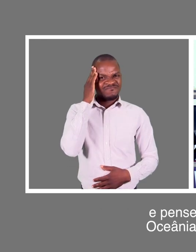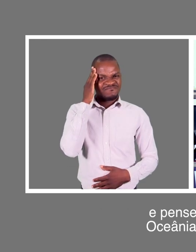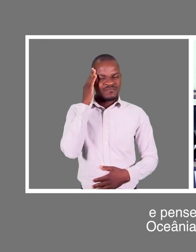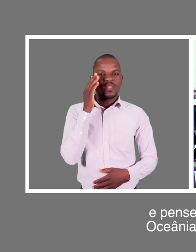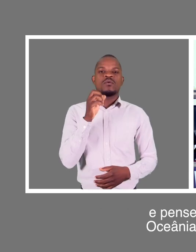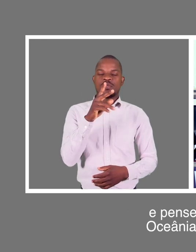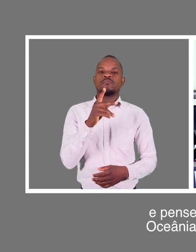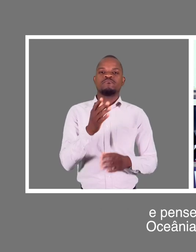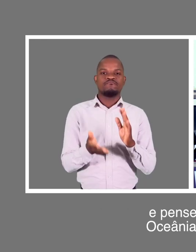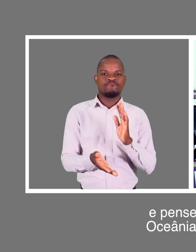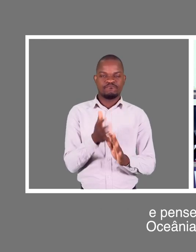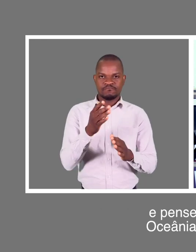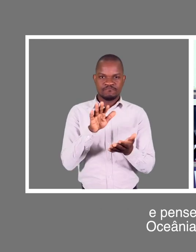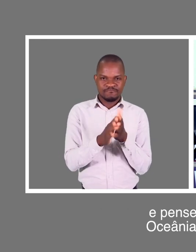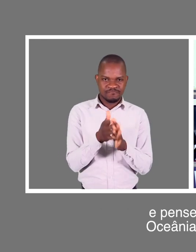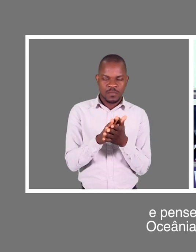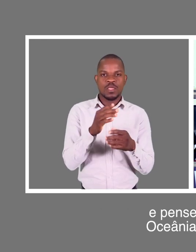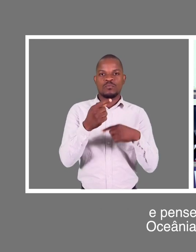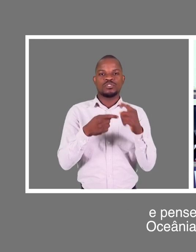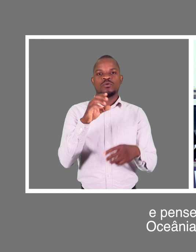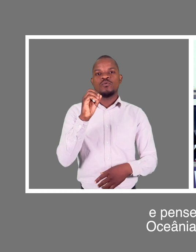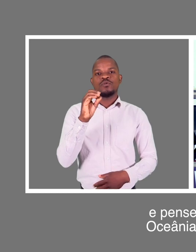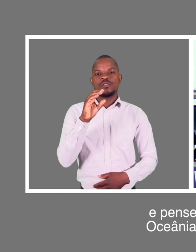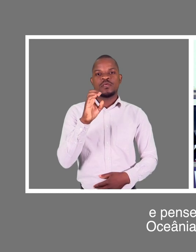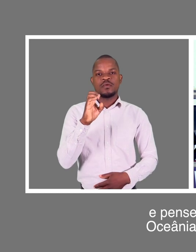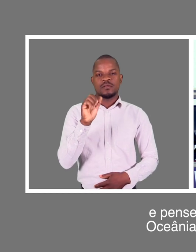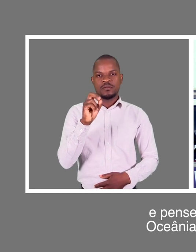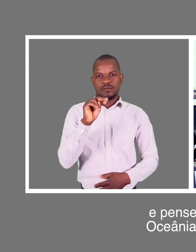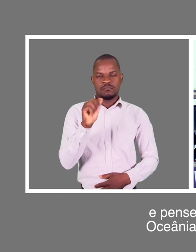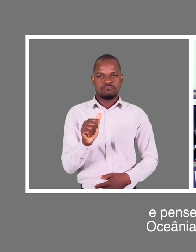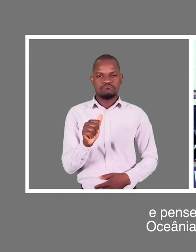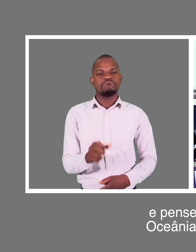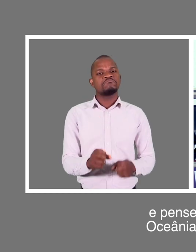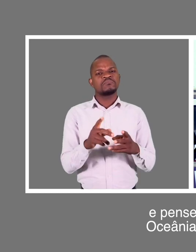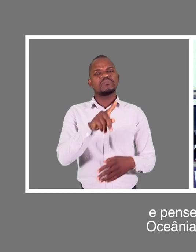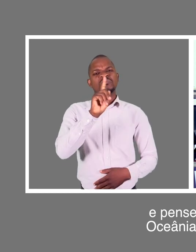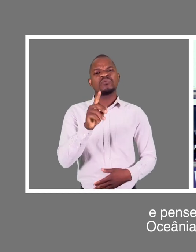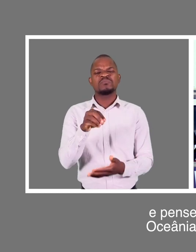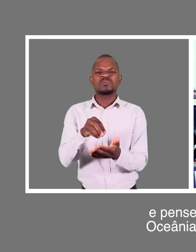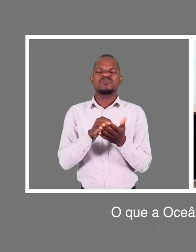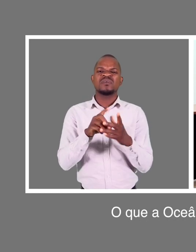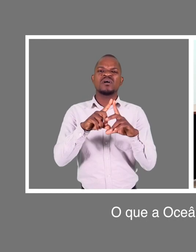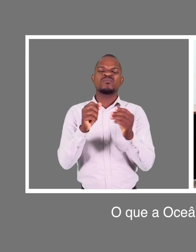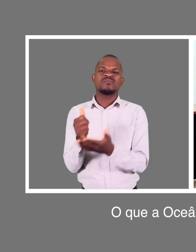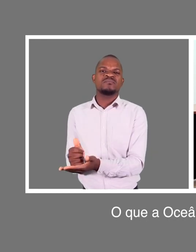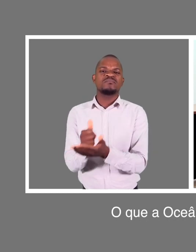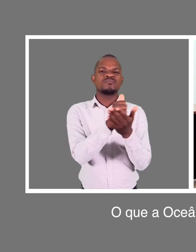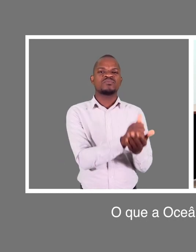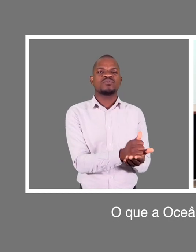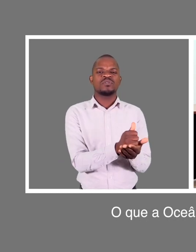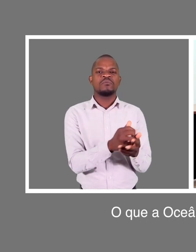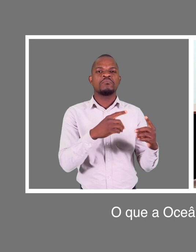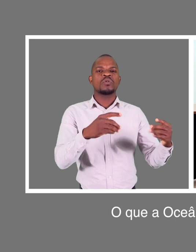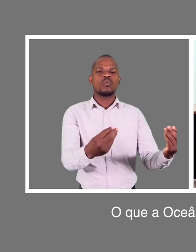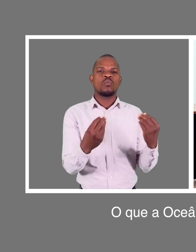e pensei logo nesse projeto da Oceânia, tanto que comecei a executá-lo. O que a Oceânia